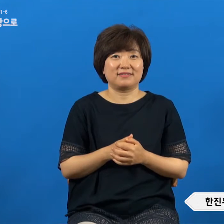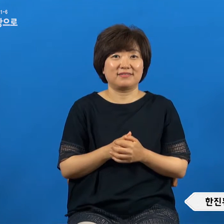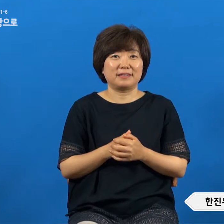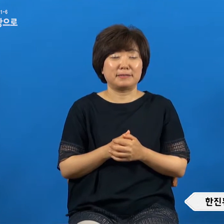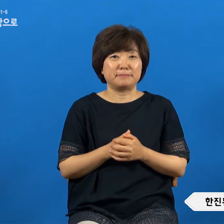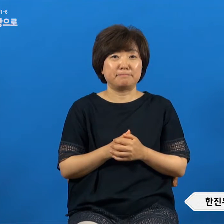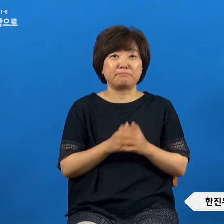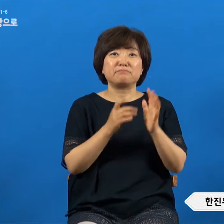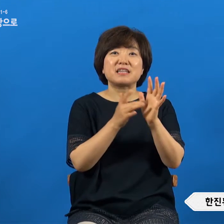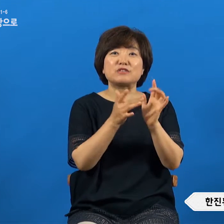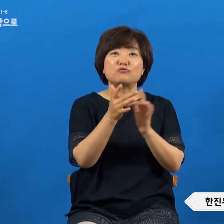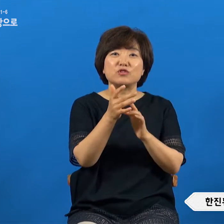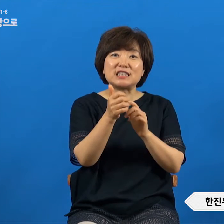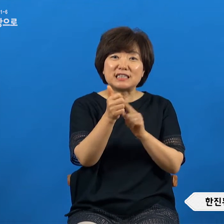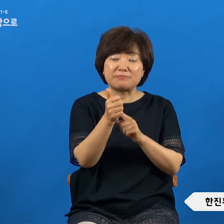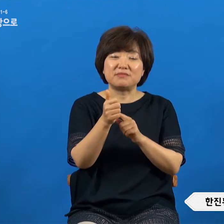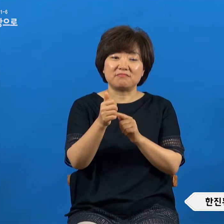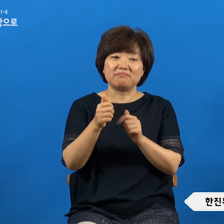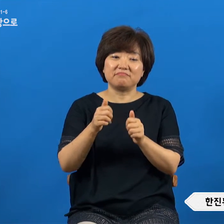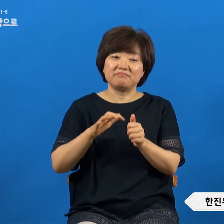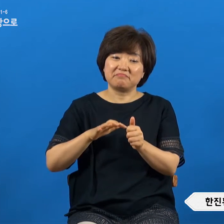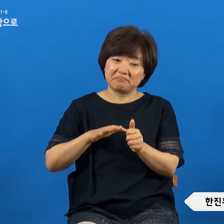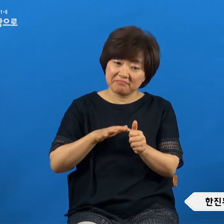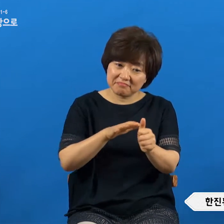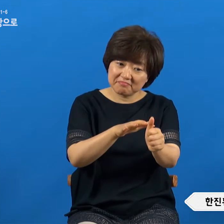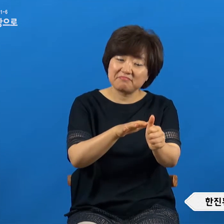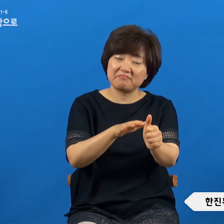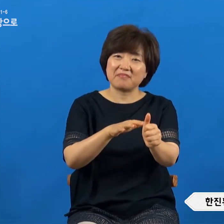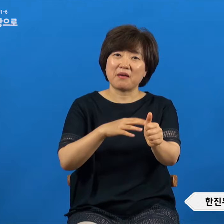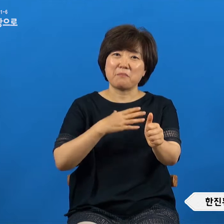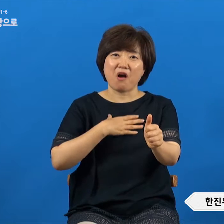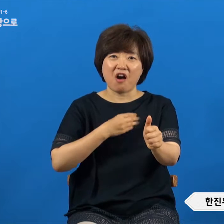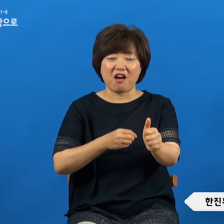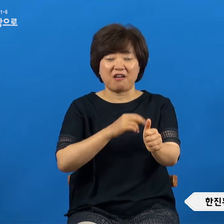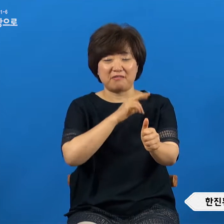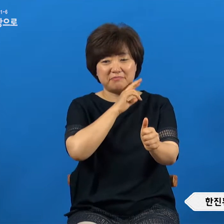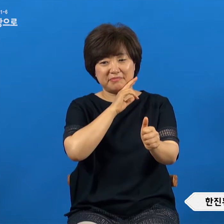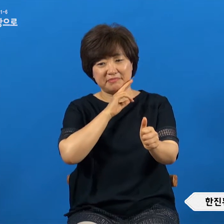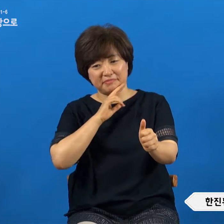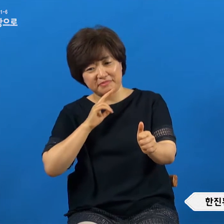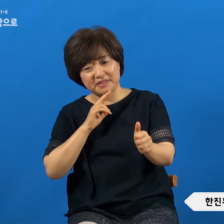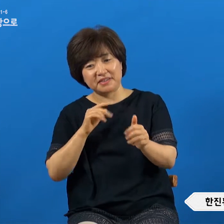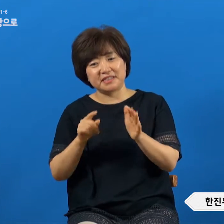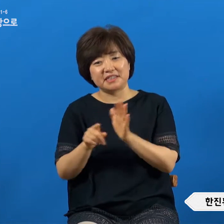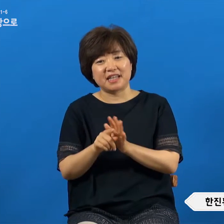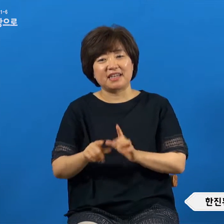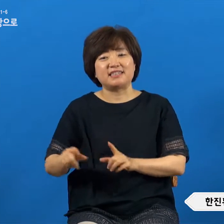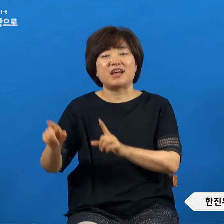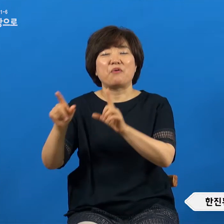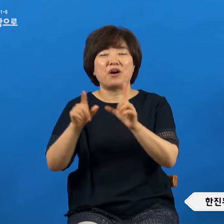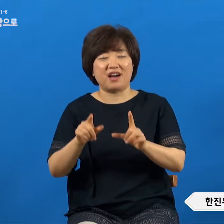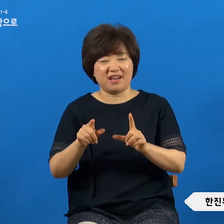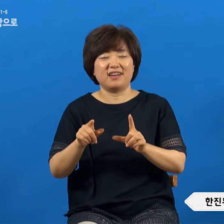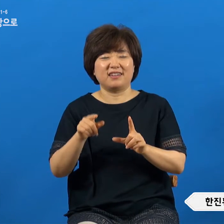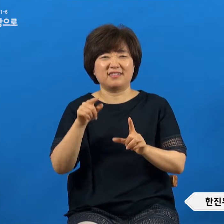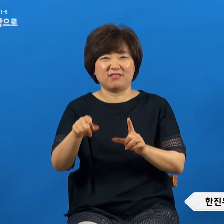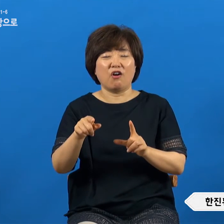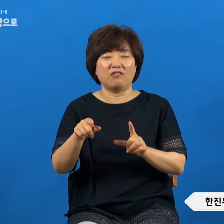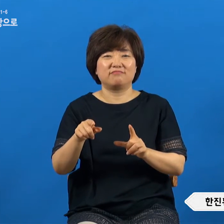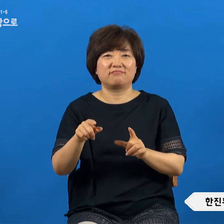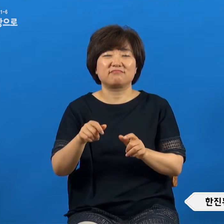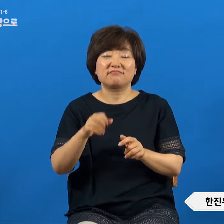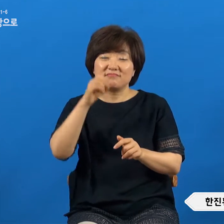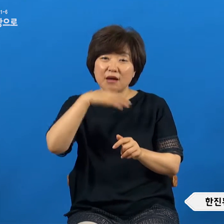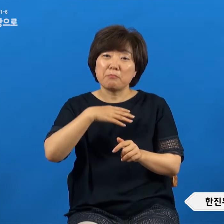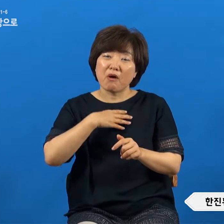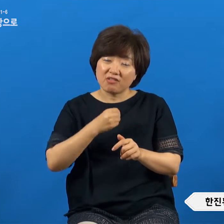그냥 예수님을 따르기는 따르지만은 편하게 신앙생활 하는 것이 좋아서 그래서